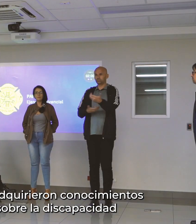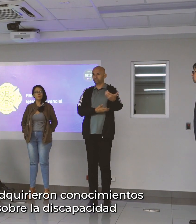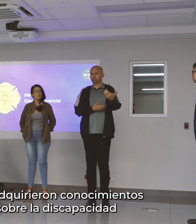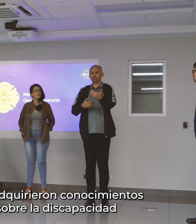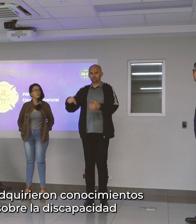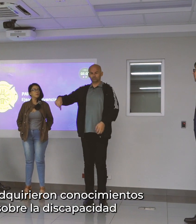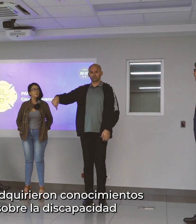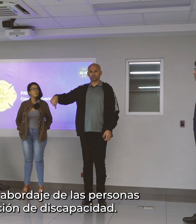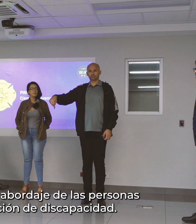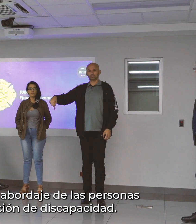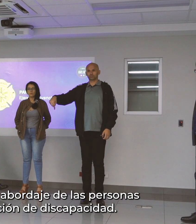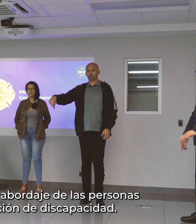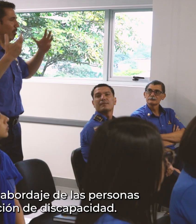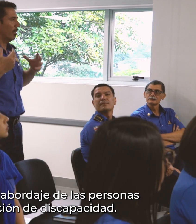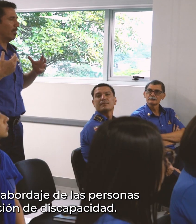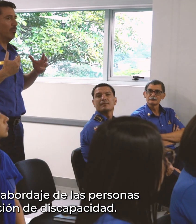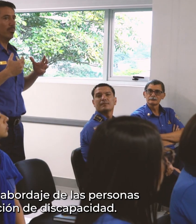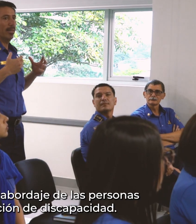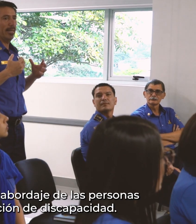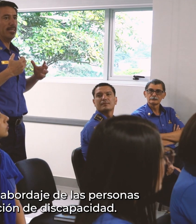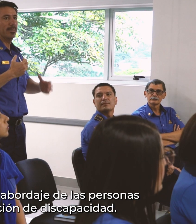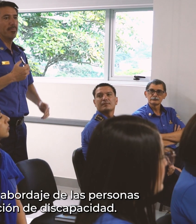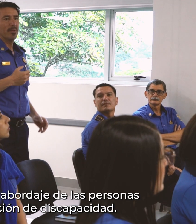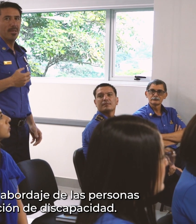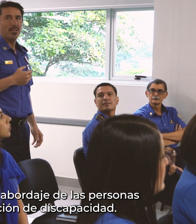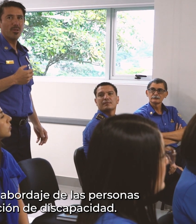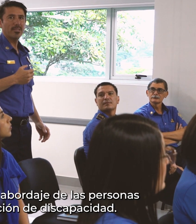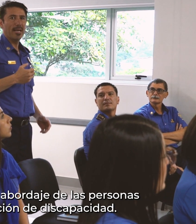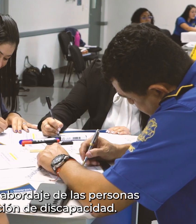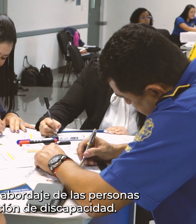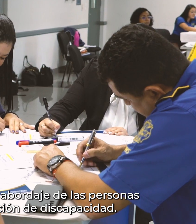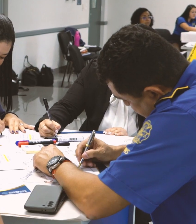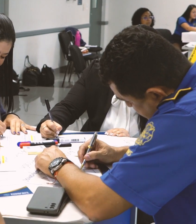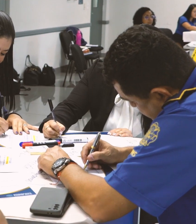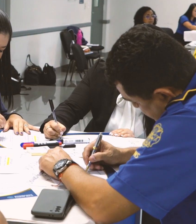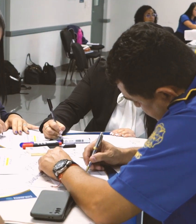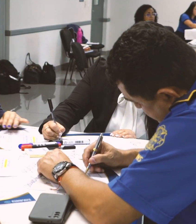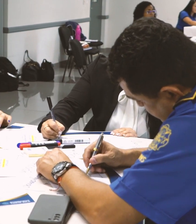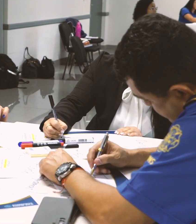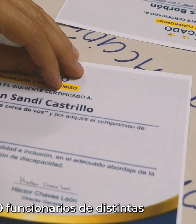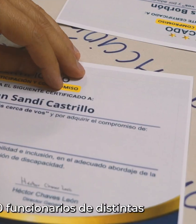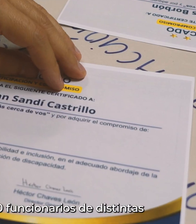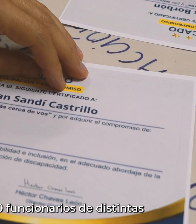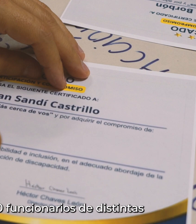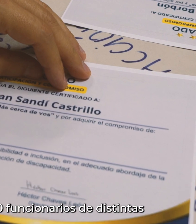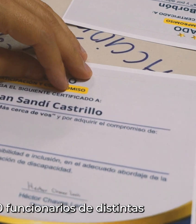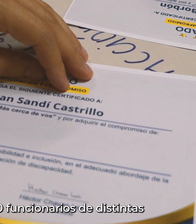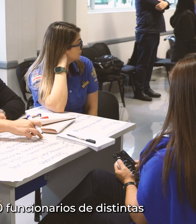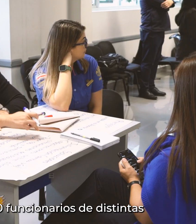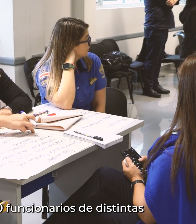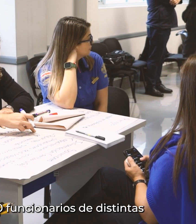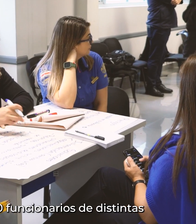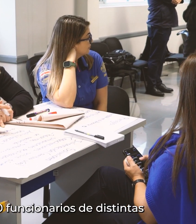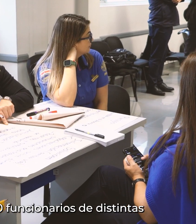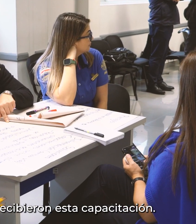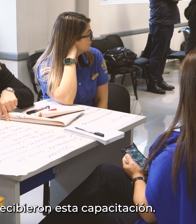básicos sobre la discapacidad y el correcto abordaje de las personas en situación de discapacidad. Un total de 20